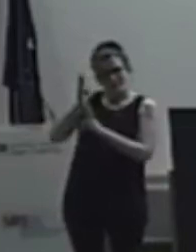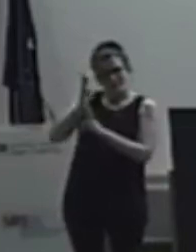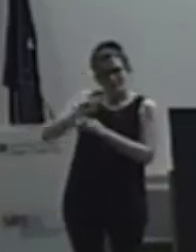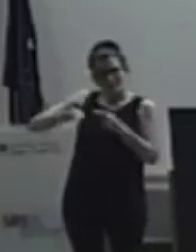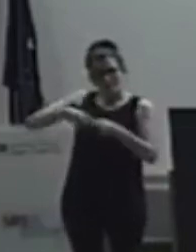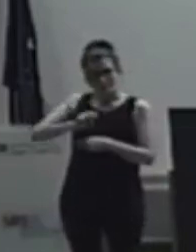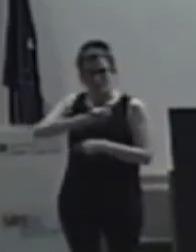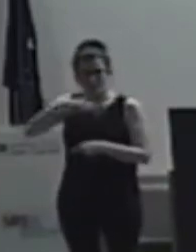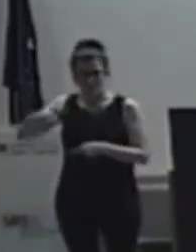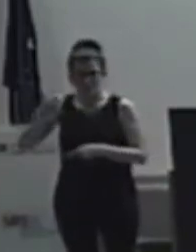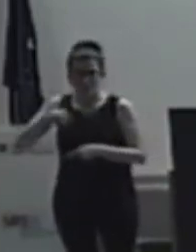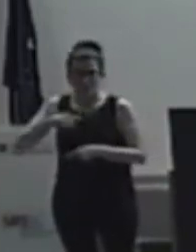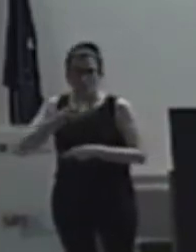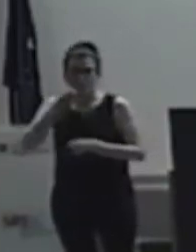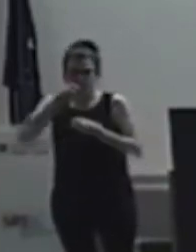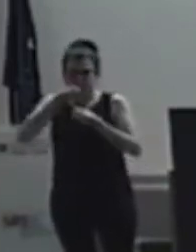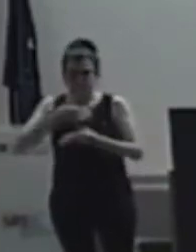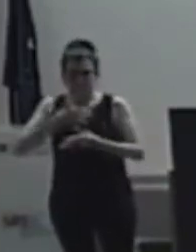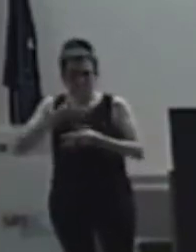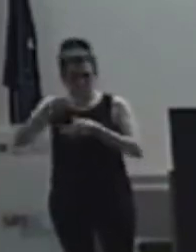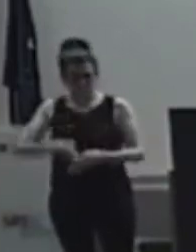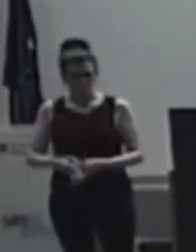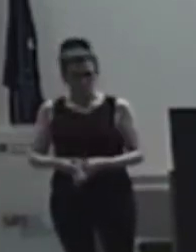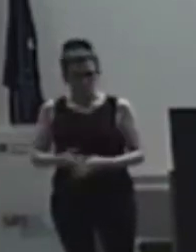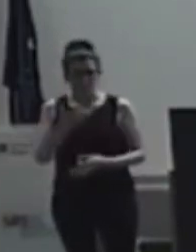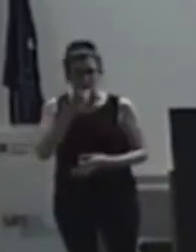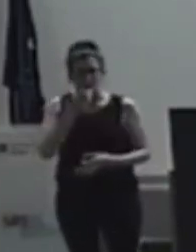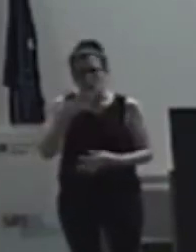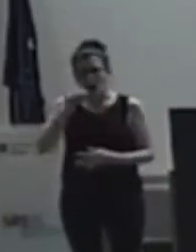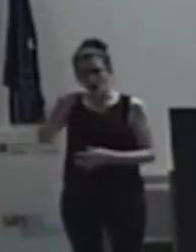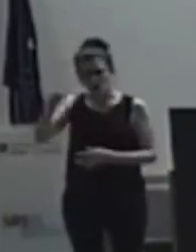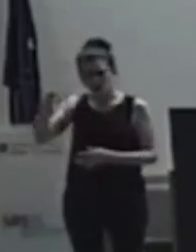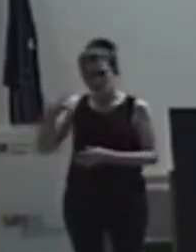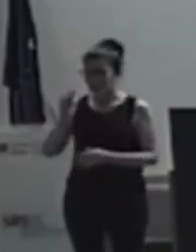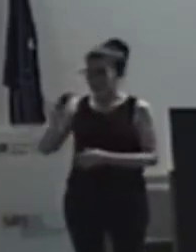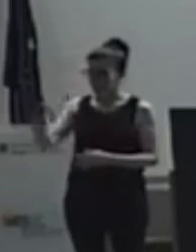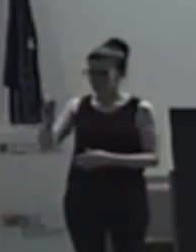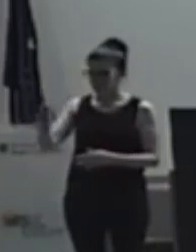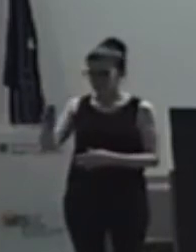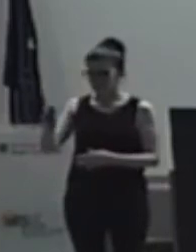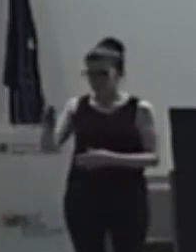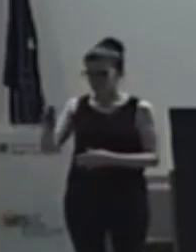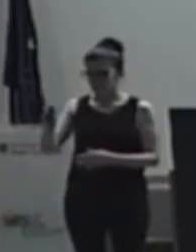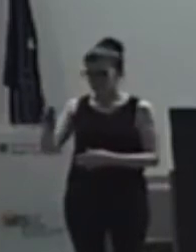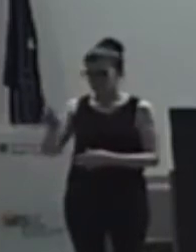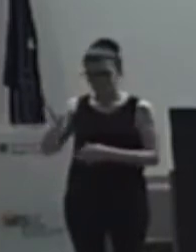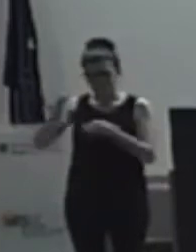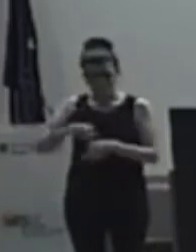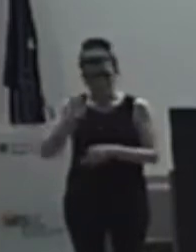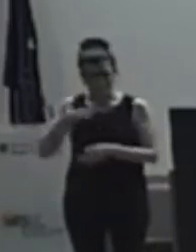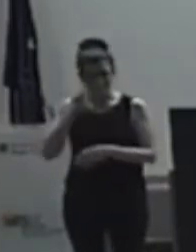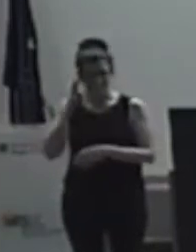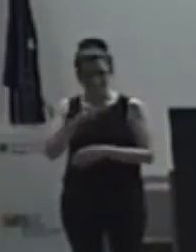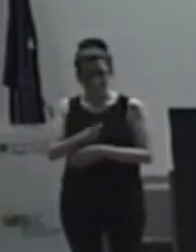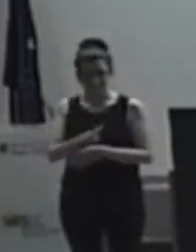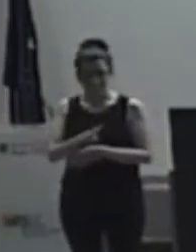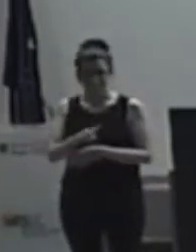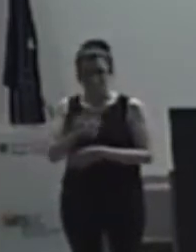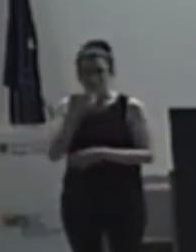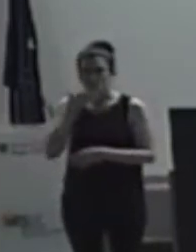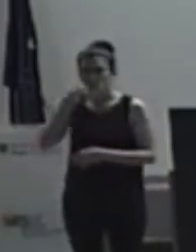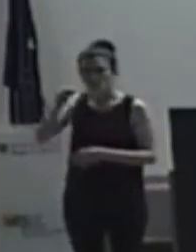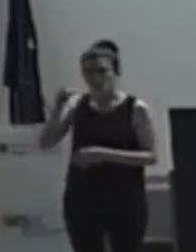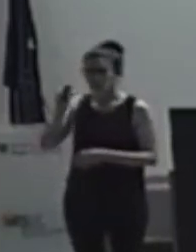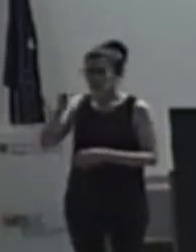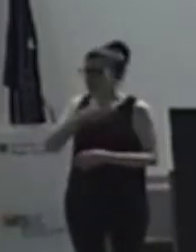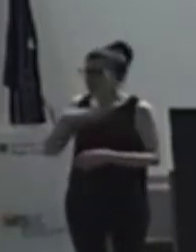preguntamos a un adolescente, por poner ejemplos terrenales, le preguntamos a un adolescente, seguramente lo habréis visto en la consulta, ¿quieres ponerte